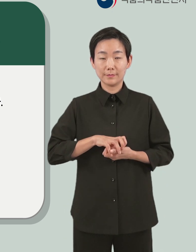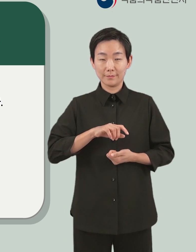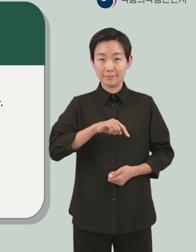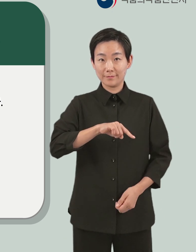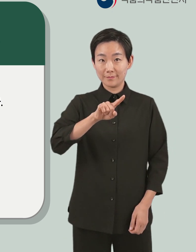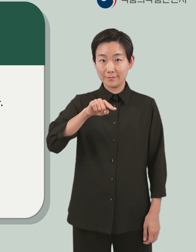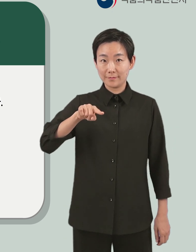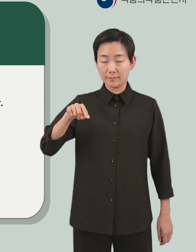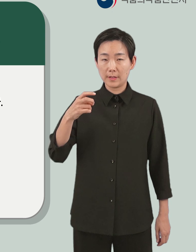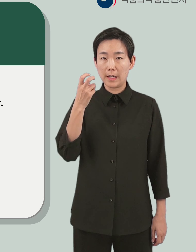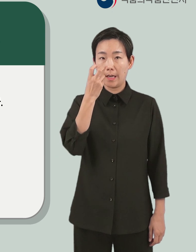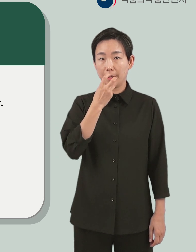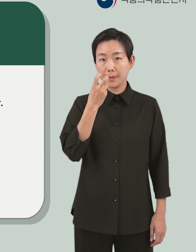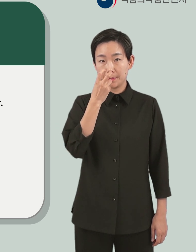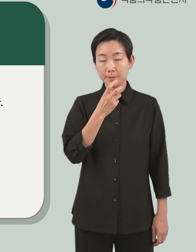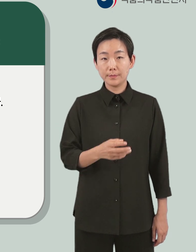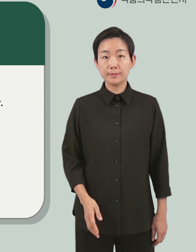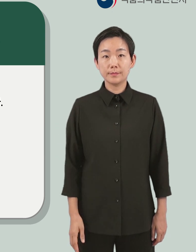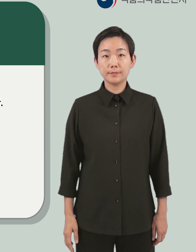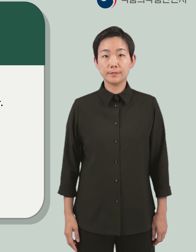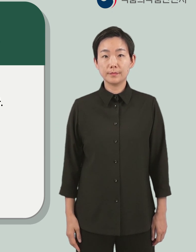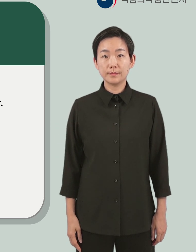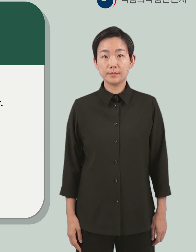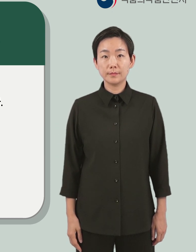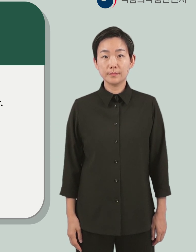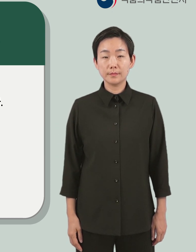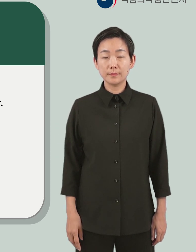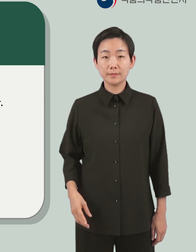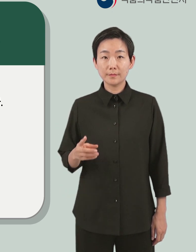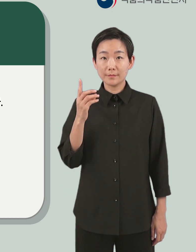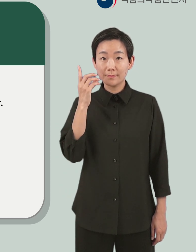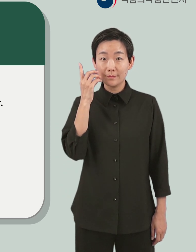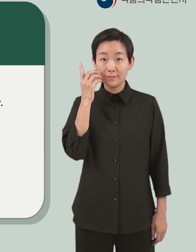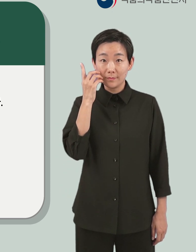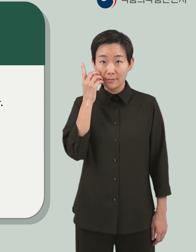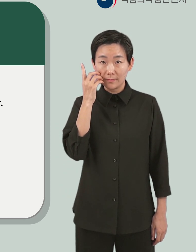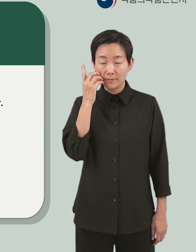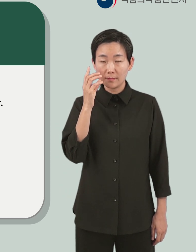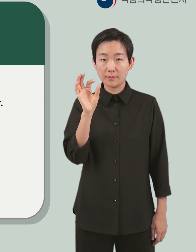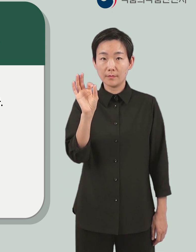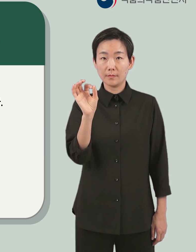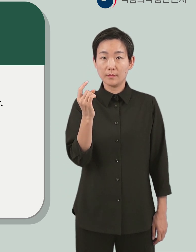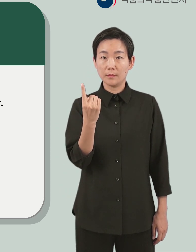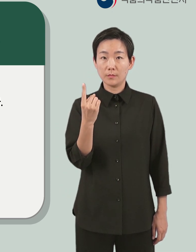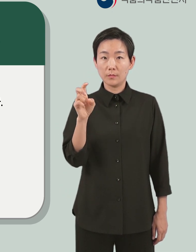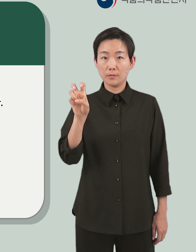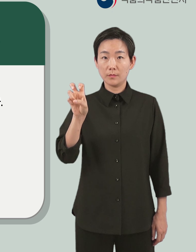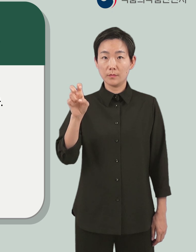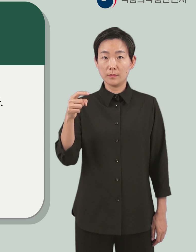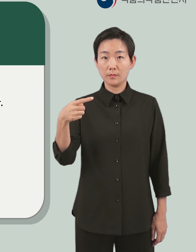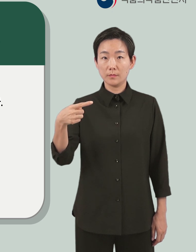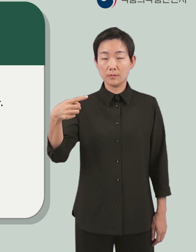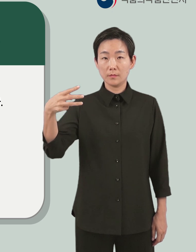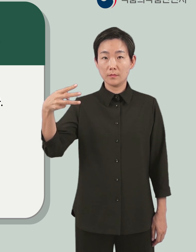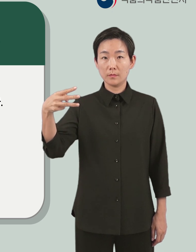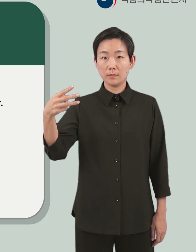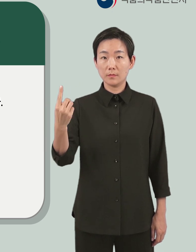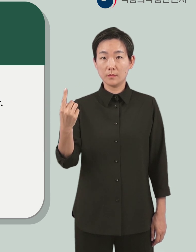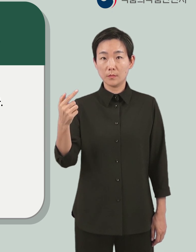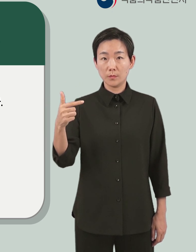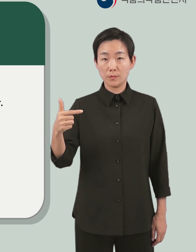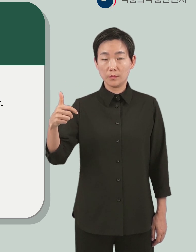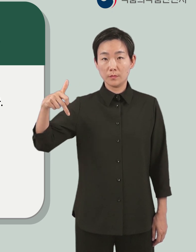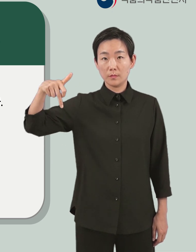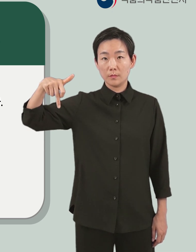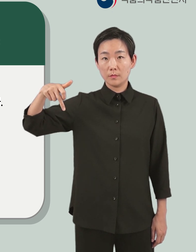심전도 측정. 휴대전화에서 오므론 커넥트 어플을 실행합니다. 어플 화면에 나타나는 심전도 측정을